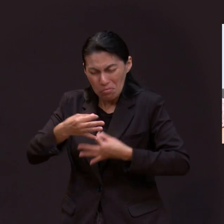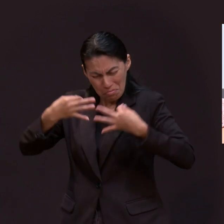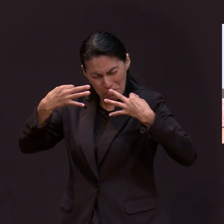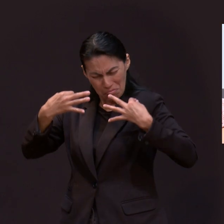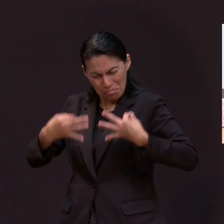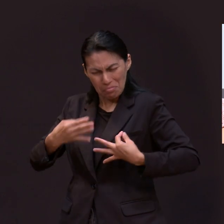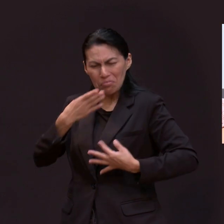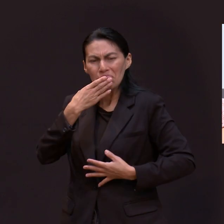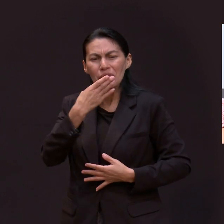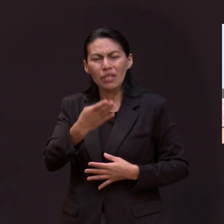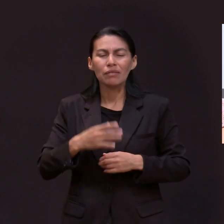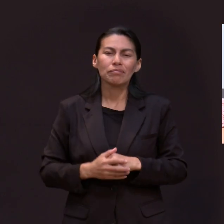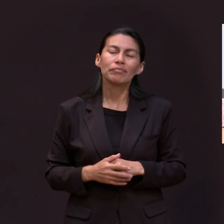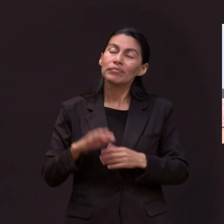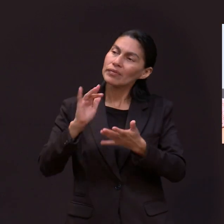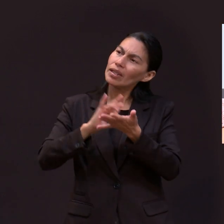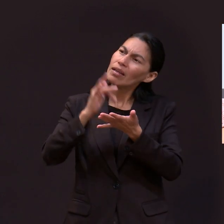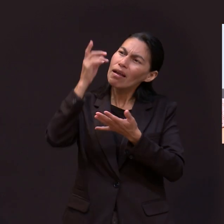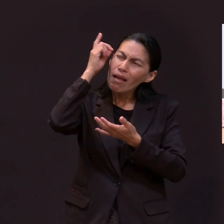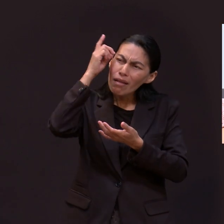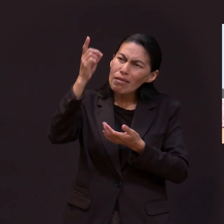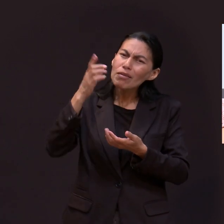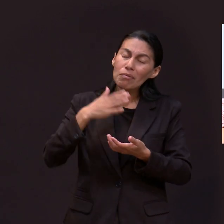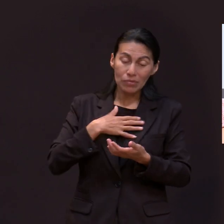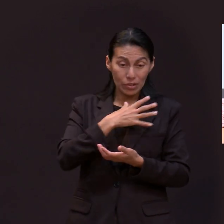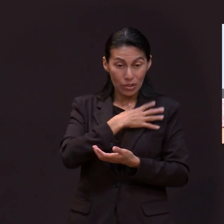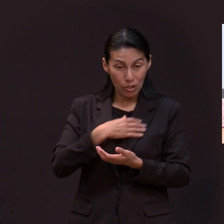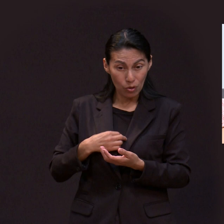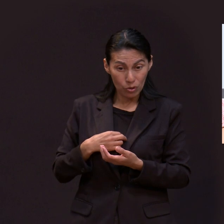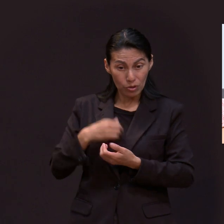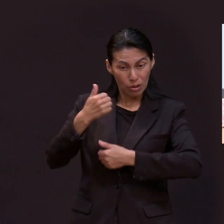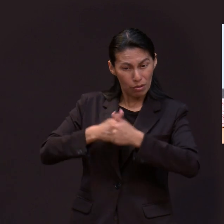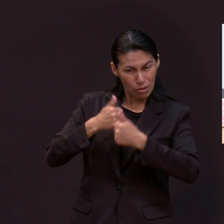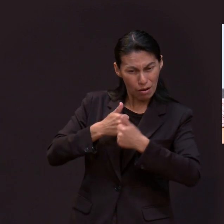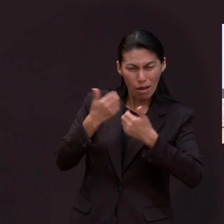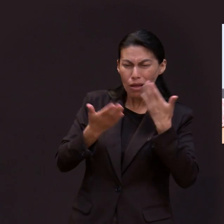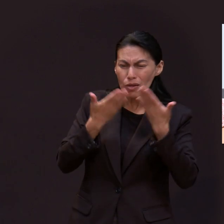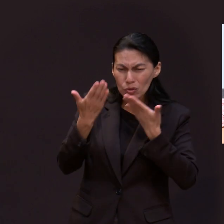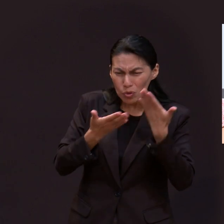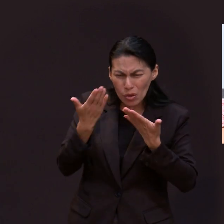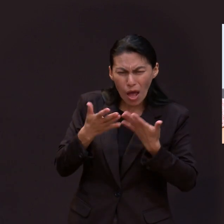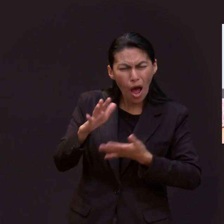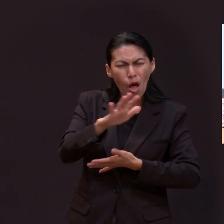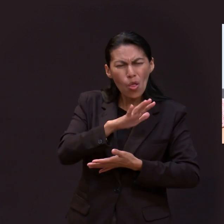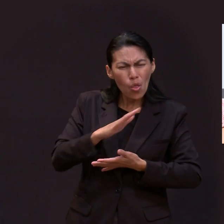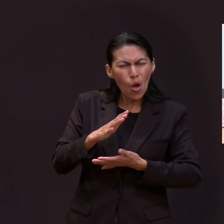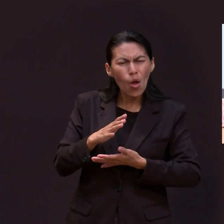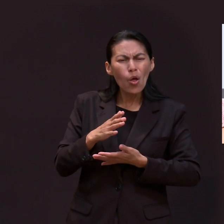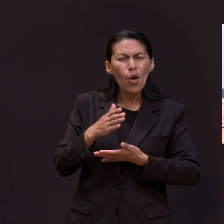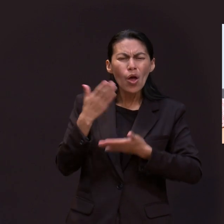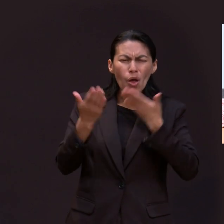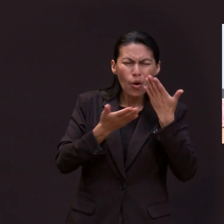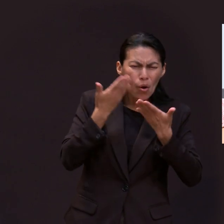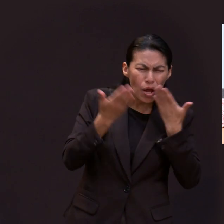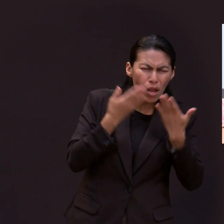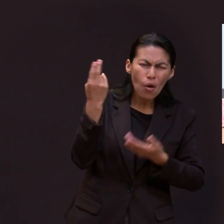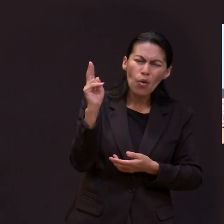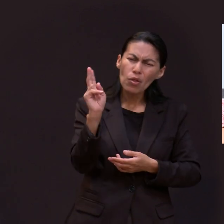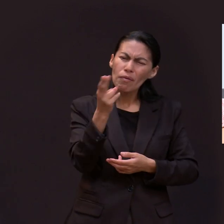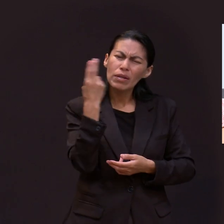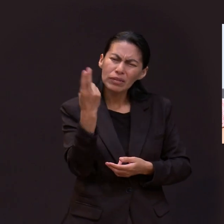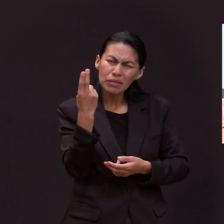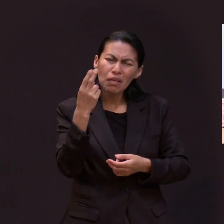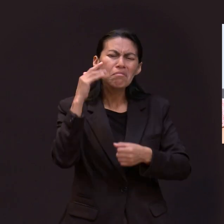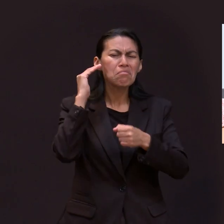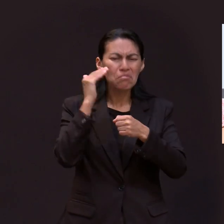por la gracia de dios mis hijos estudiaron terminaron su carrera en la escuela por eso ese es un consejo para